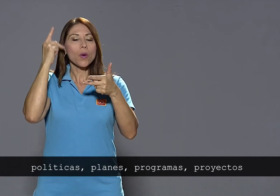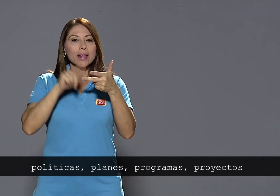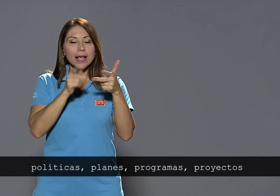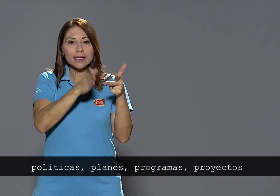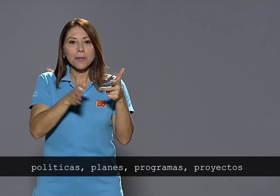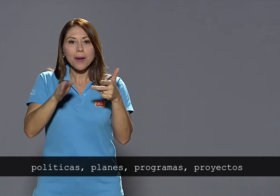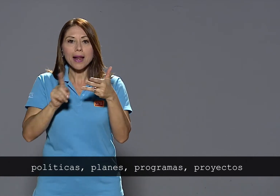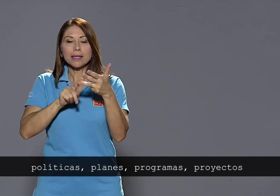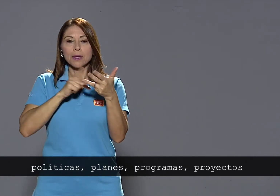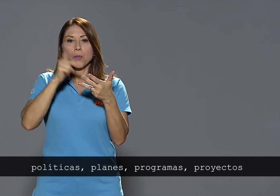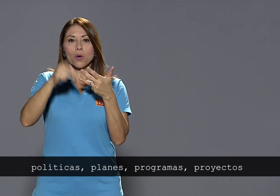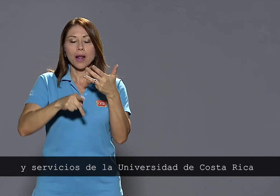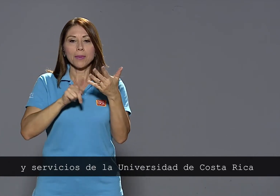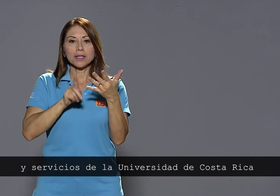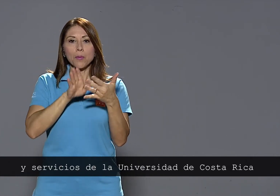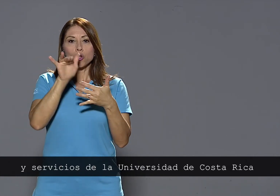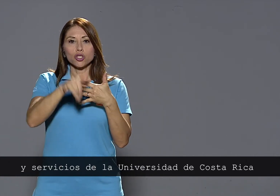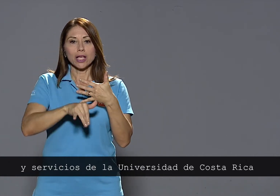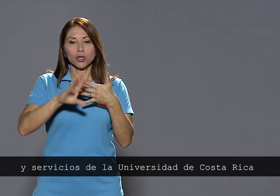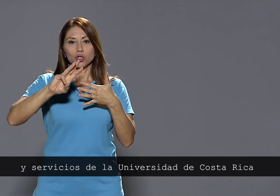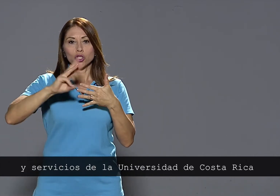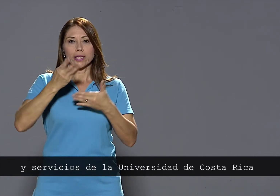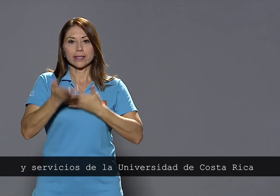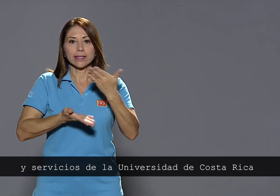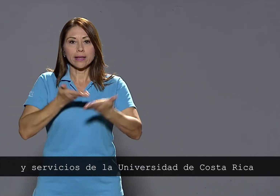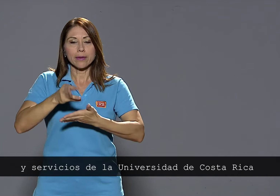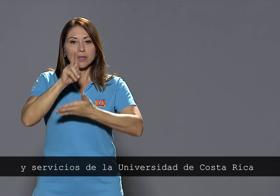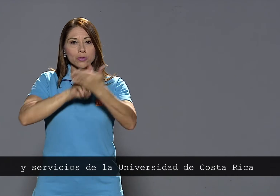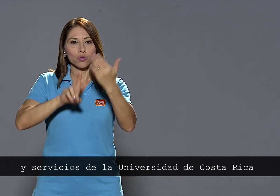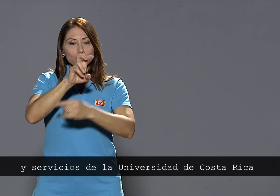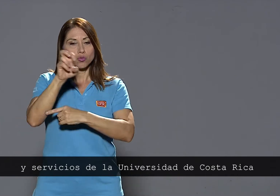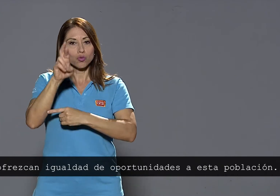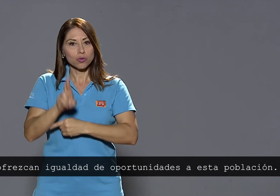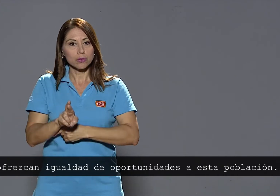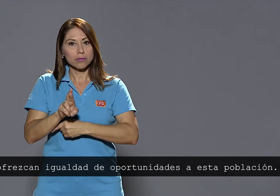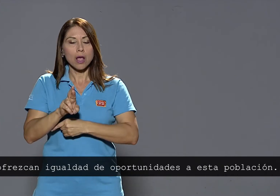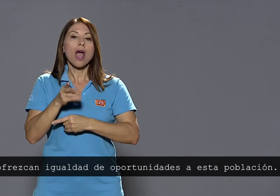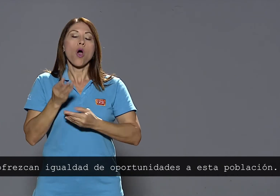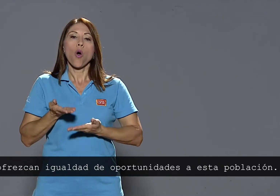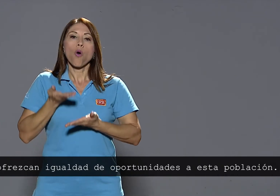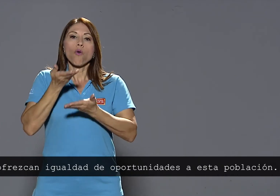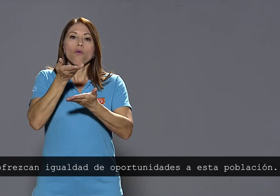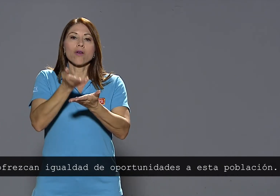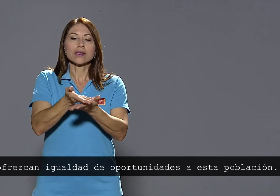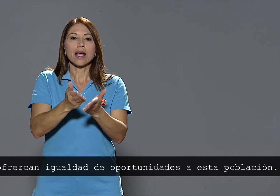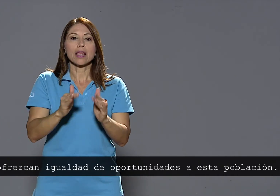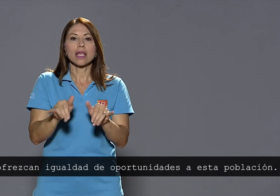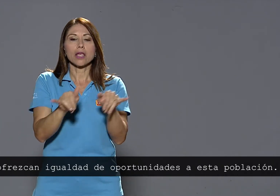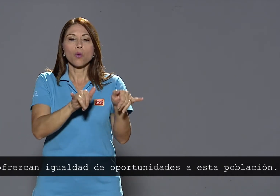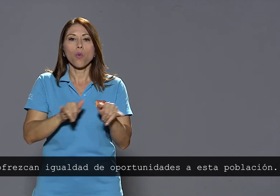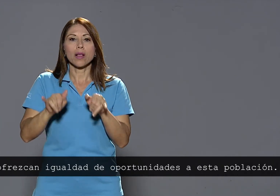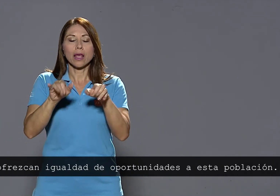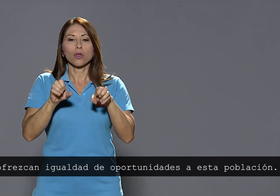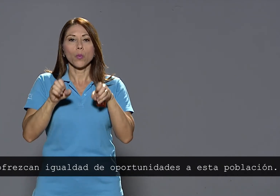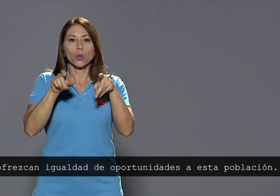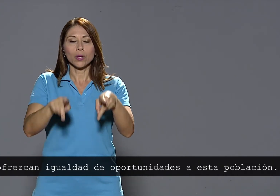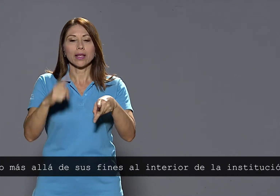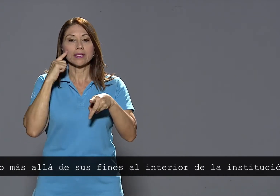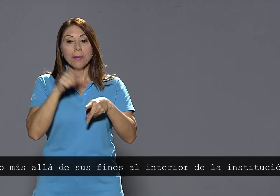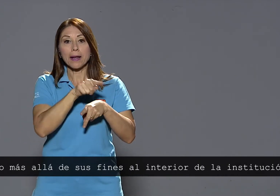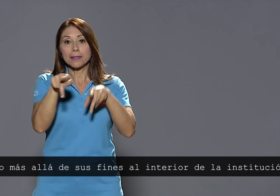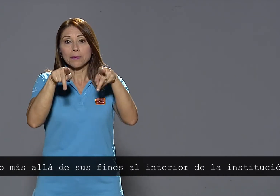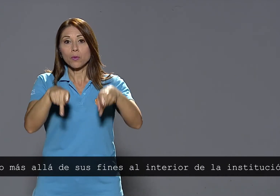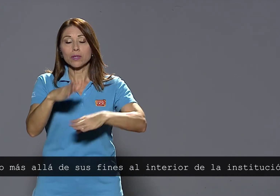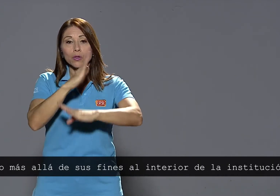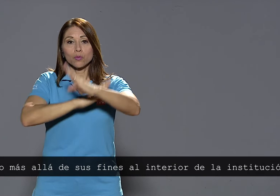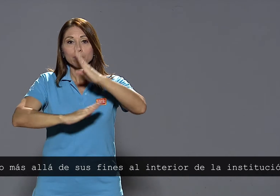planes, programas, proyectos y servicios de la Universidad de Costa Rica ofrezcan igualdad de oportunidades a esta población.